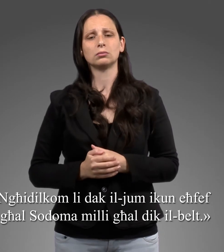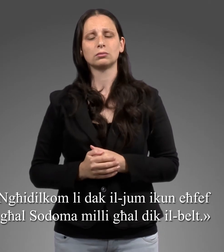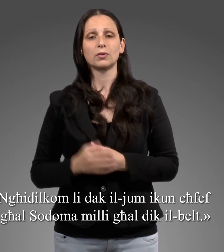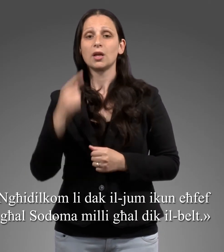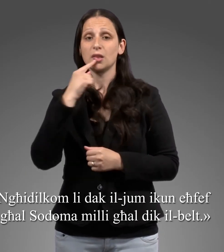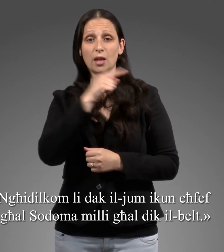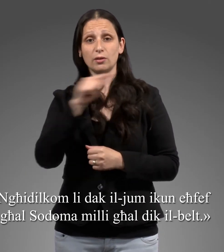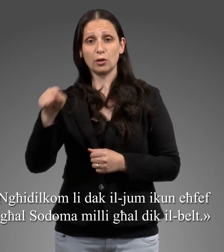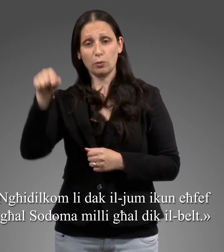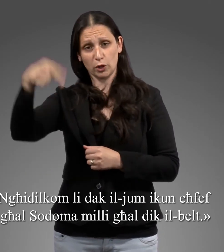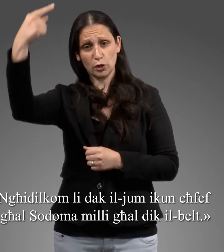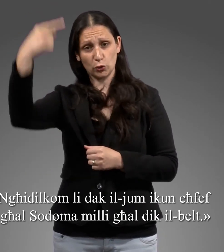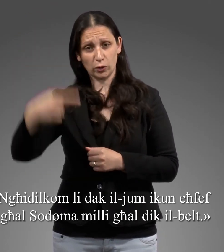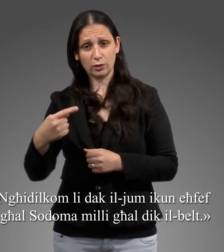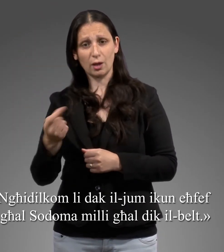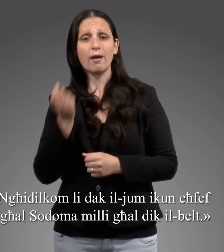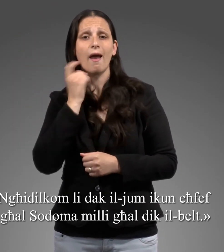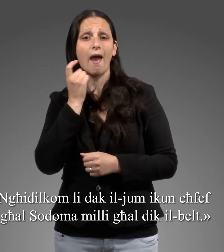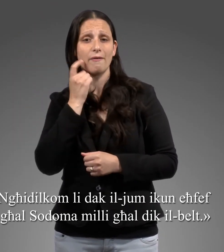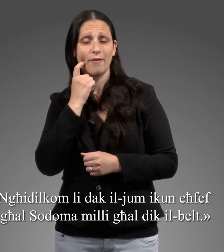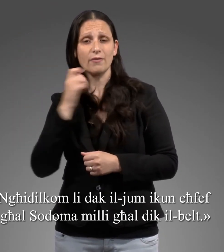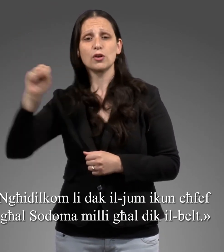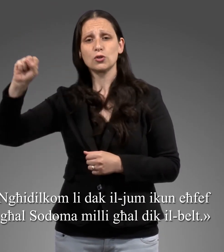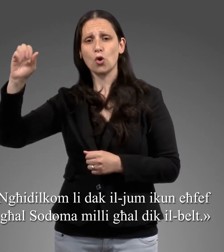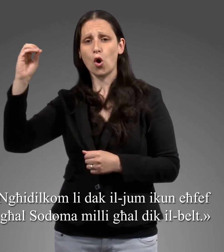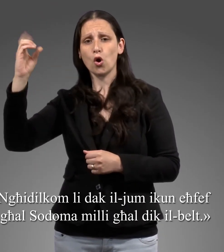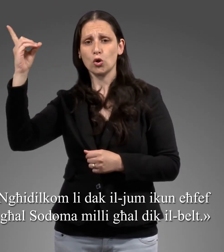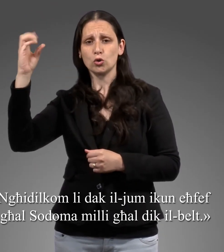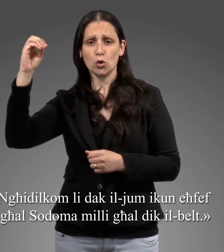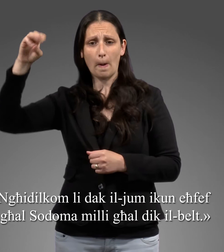li dak il-jum ikun eħfef għal Sodoma milli għal dik il-belt.